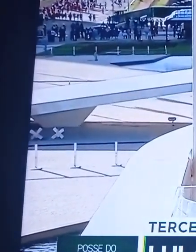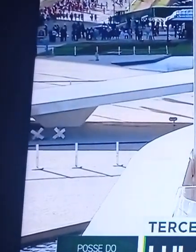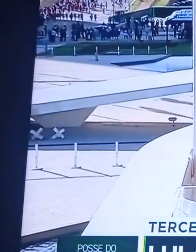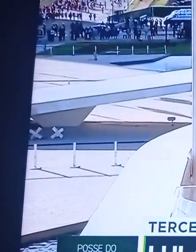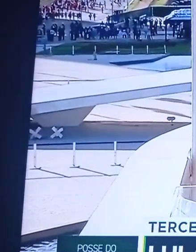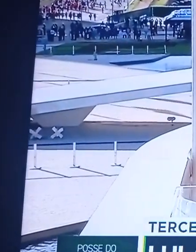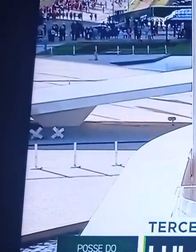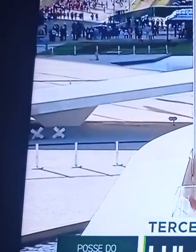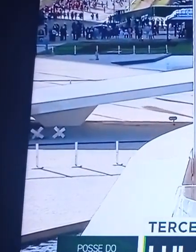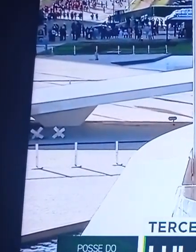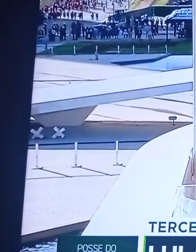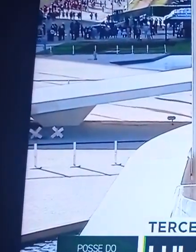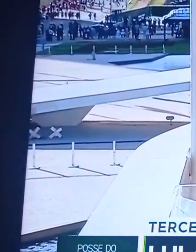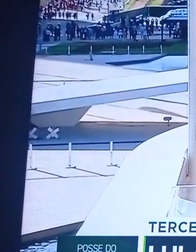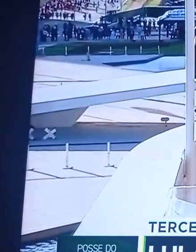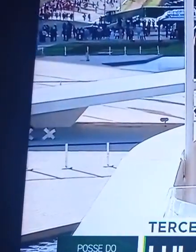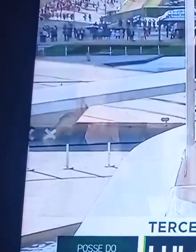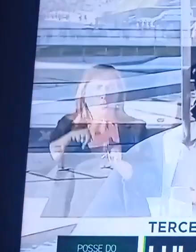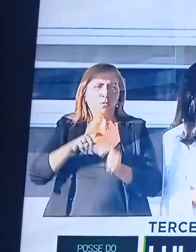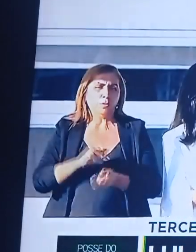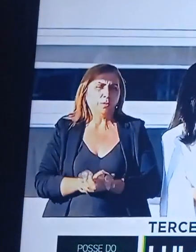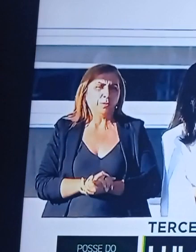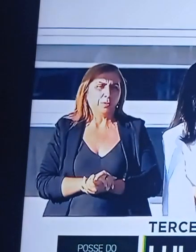permanente com o seu povo.